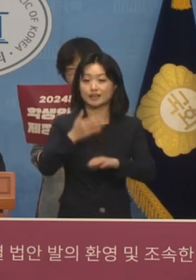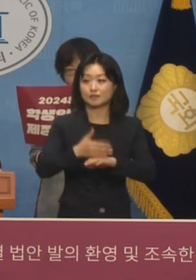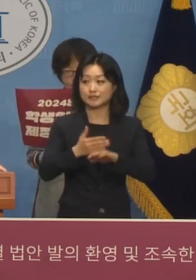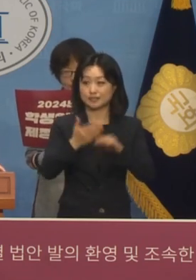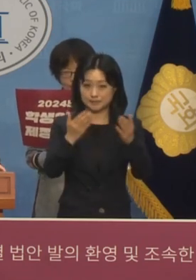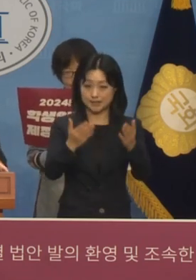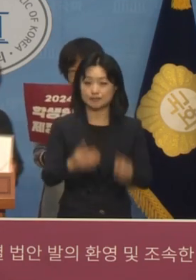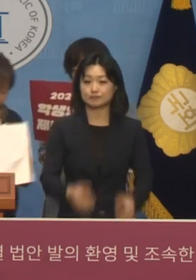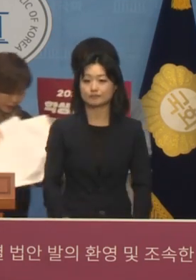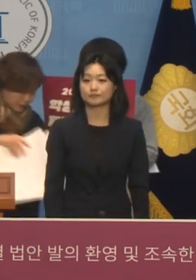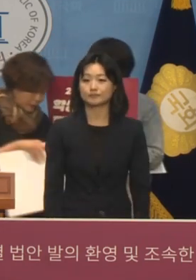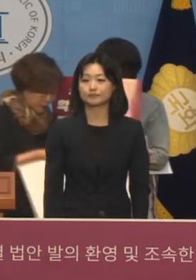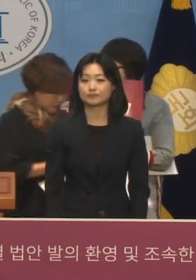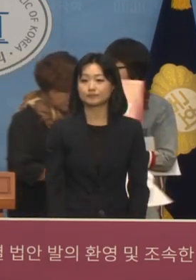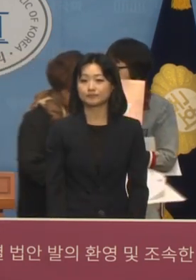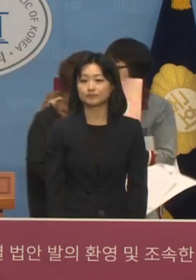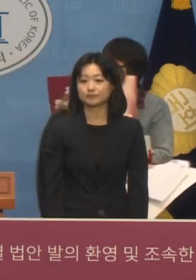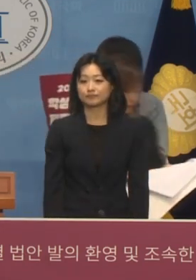감사합니다.